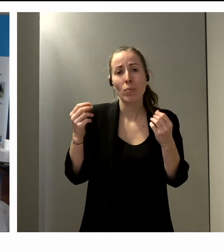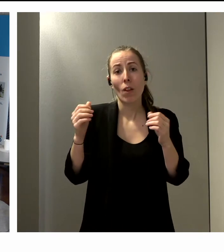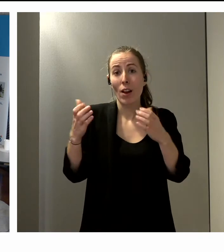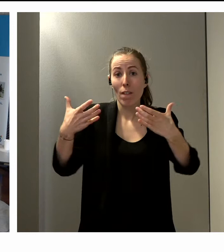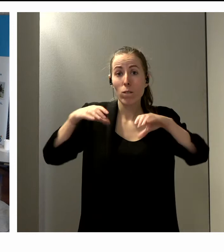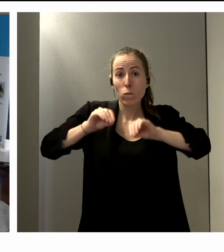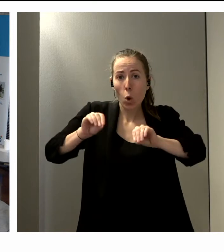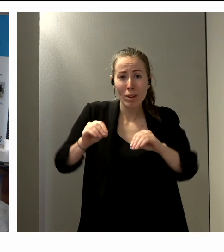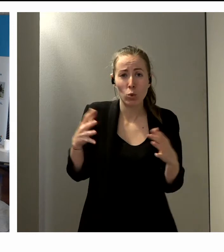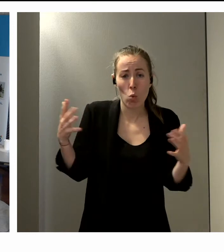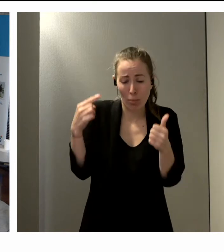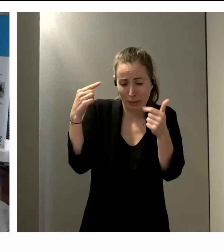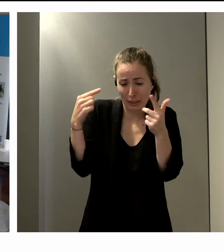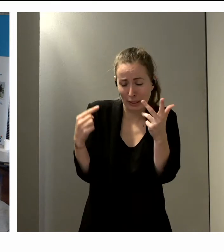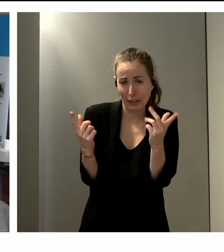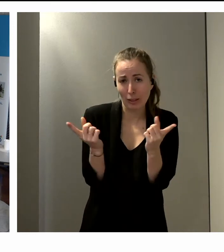formations.